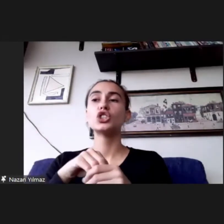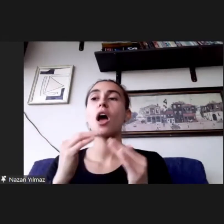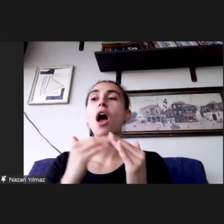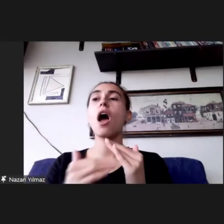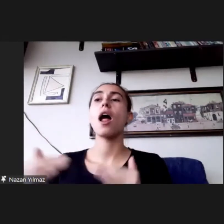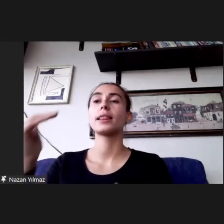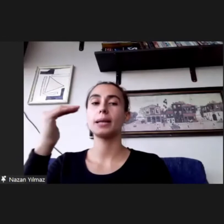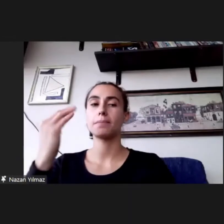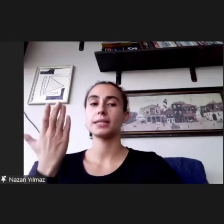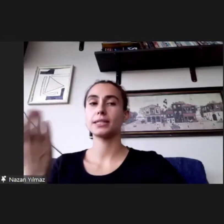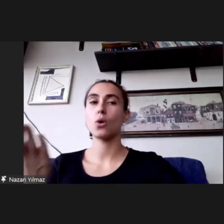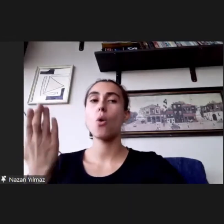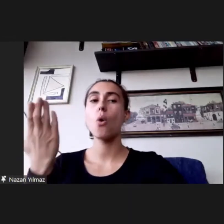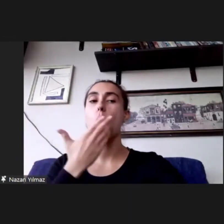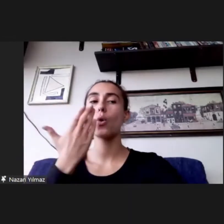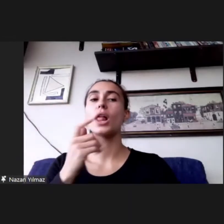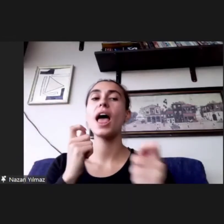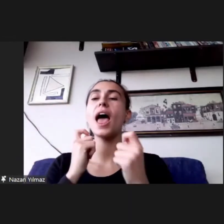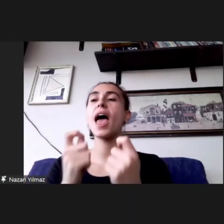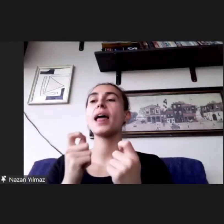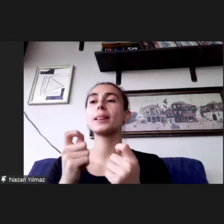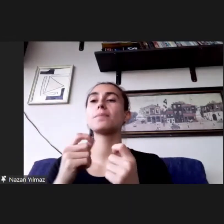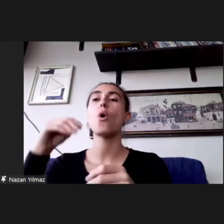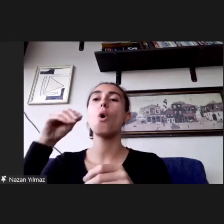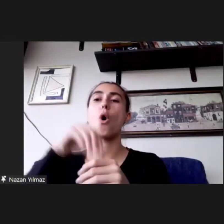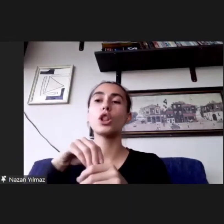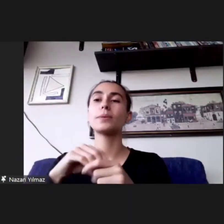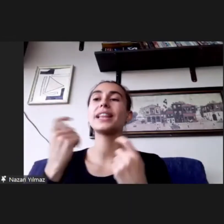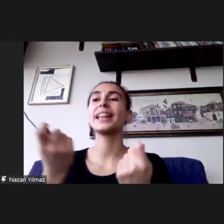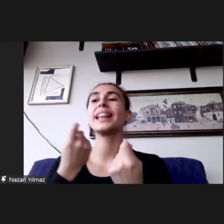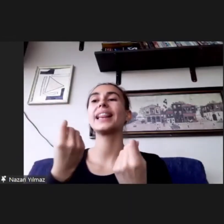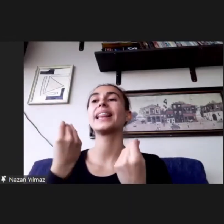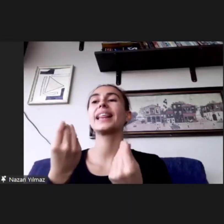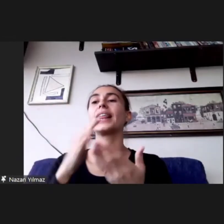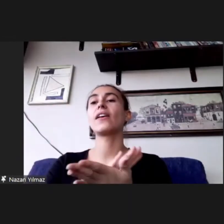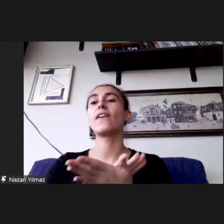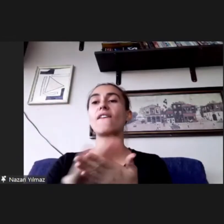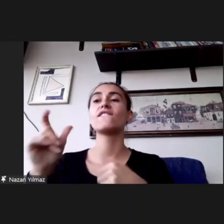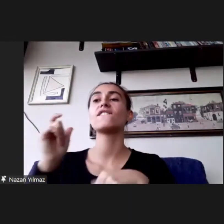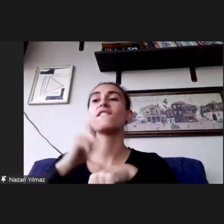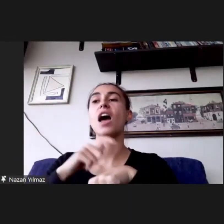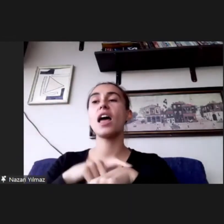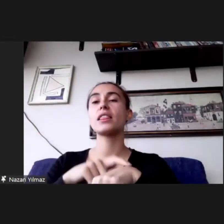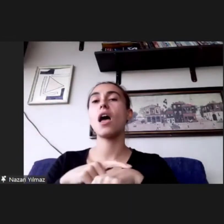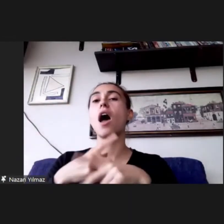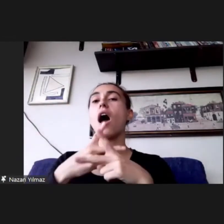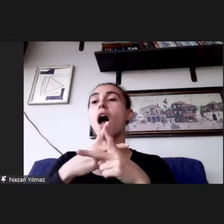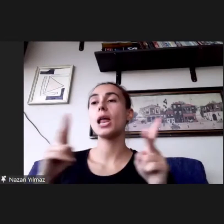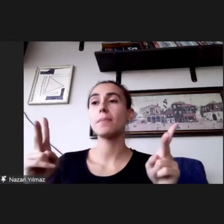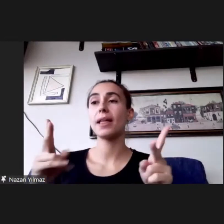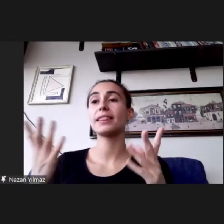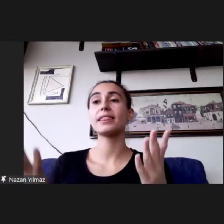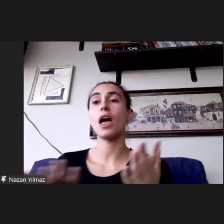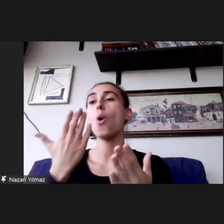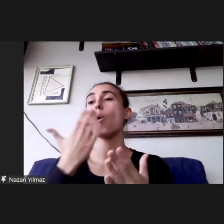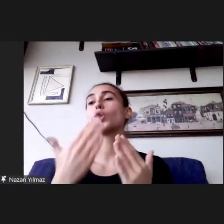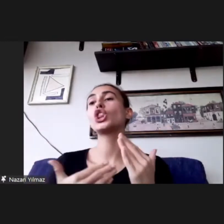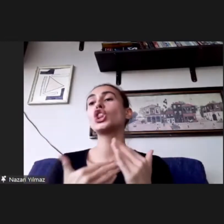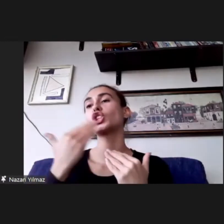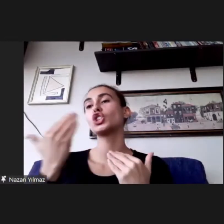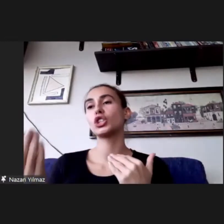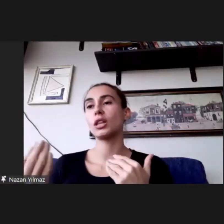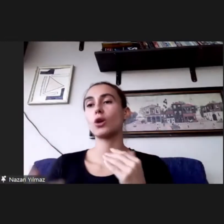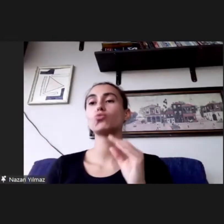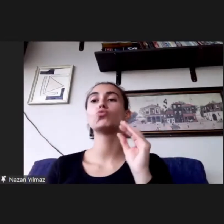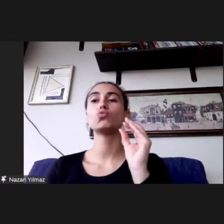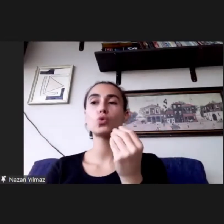artırılmasına ve okuldaki eğitim ortam ve süreçlerini iyileştirmeye vakit emek ayırmak yerine daha ziyade okul dışında